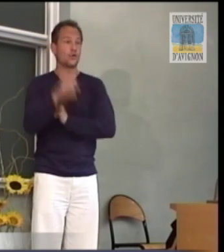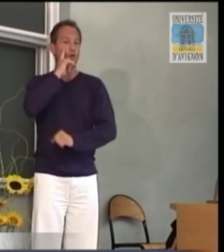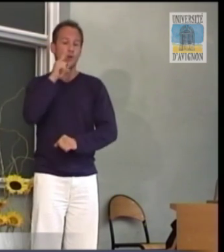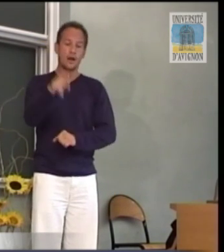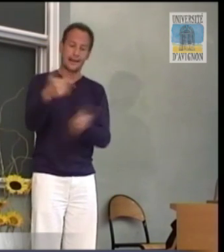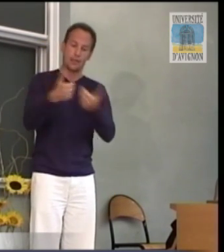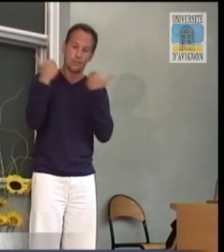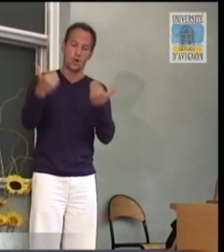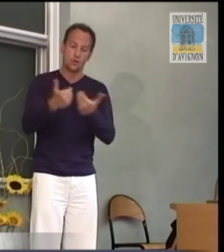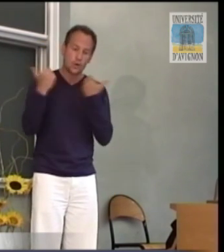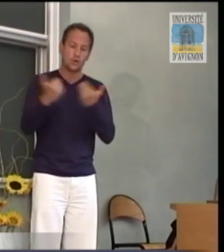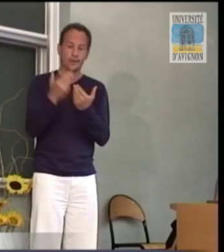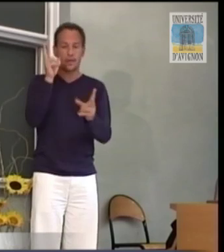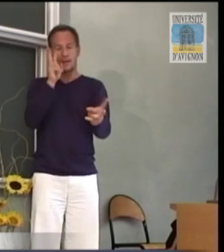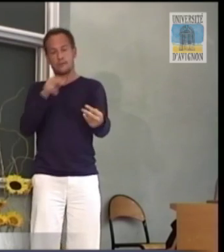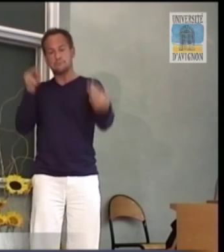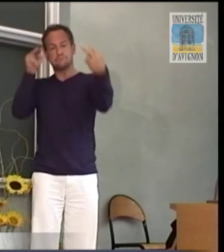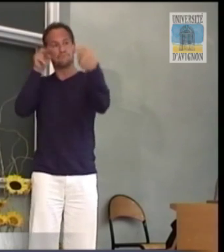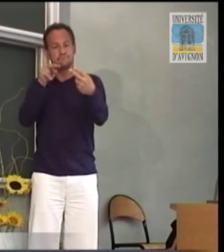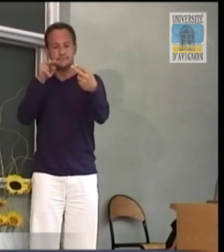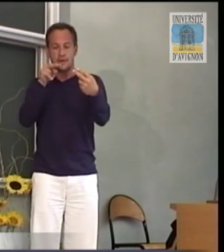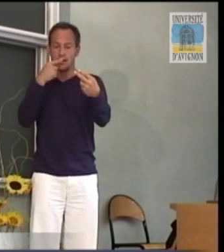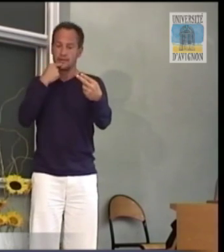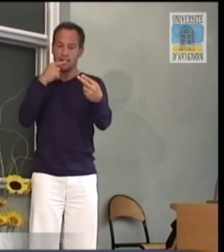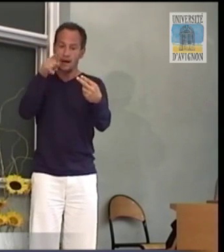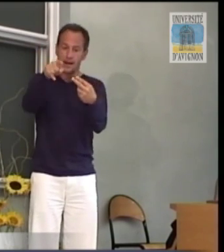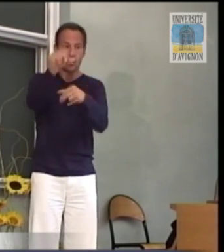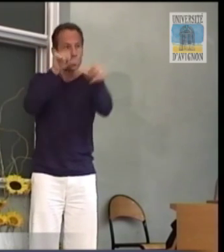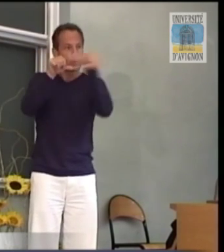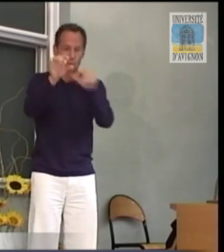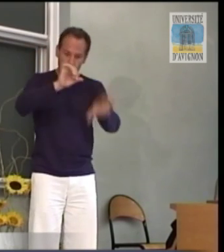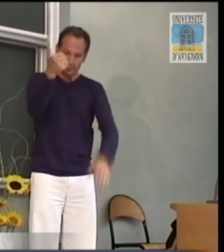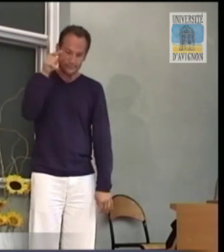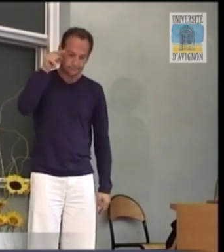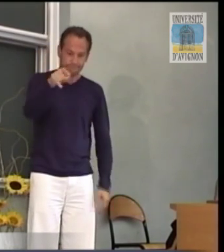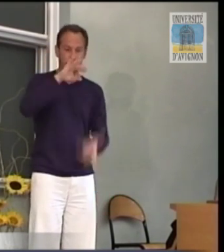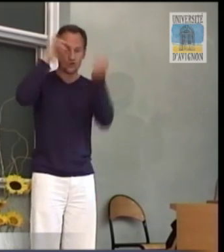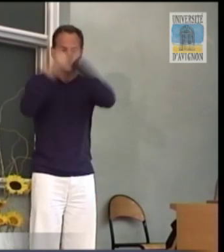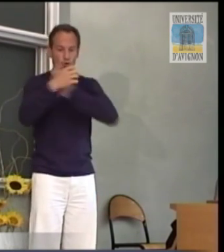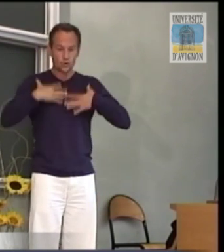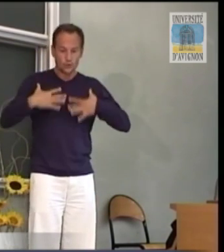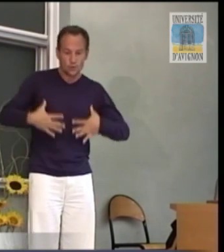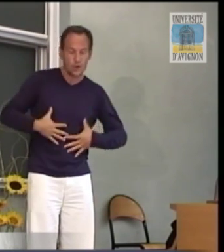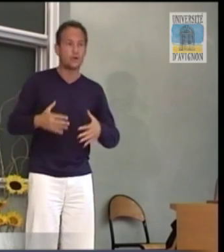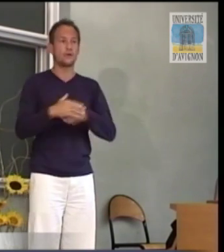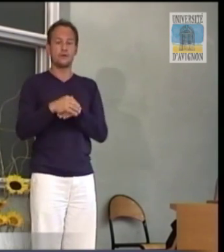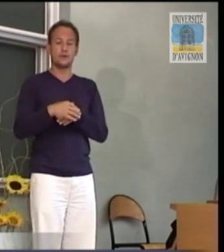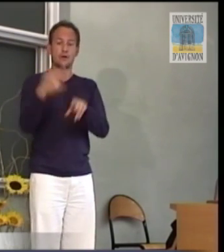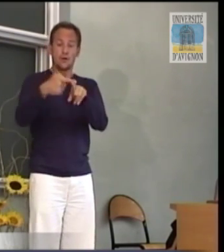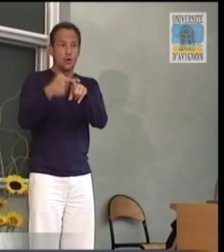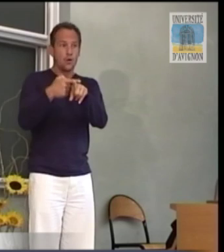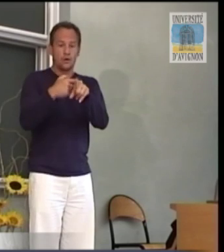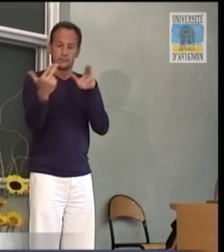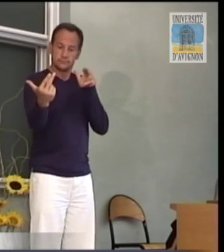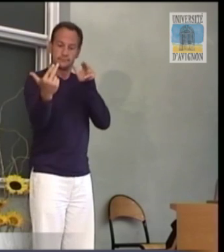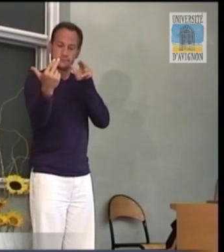regard vis-à-vis d'elles. Mais il faut aussi qu'elles-mêmes changent leurs usages, leurs comportements. Un pont se construit en partant des deux